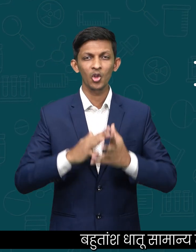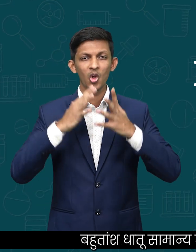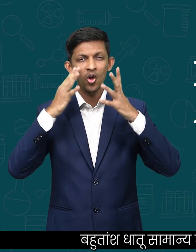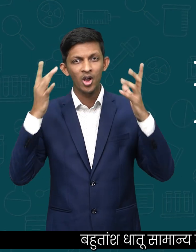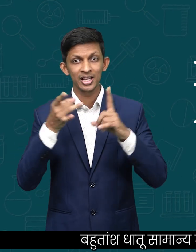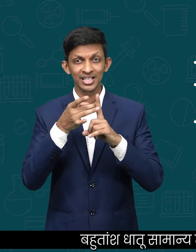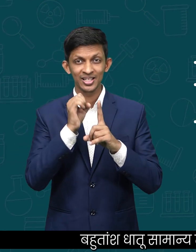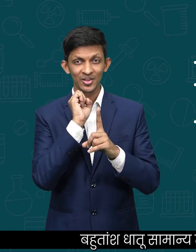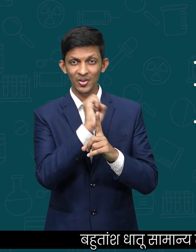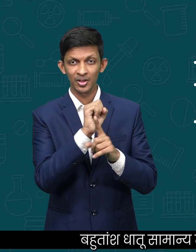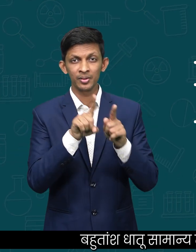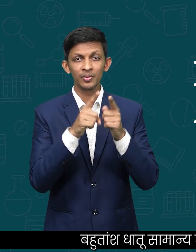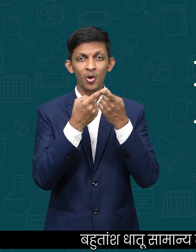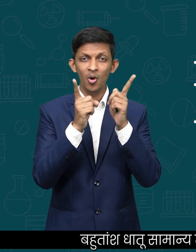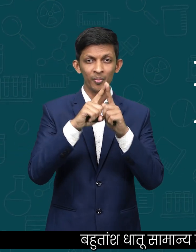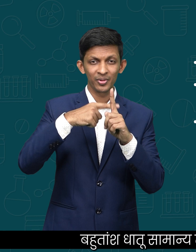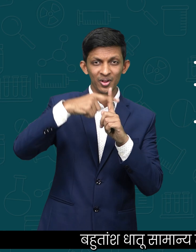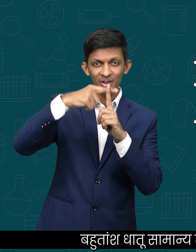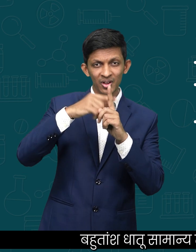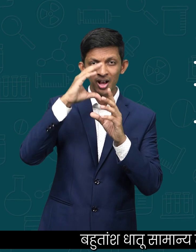बहुतांश धातू सामान्य तापमानाला घन अवस्थेत असतात.